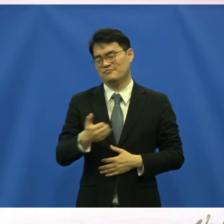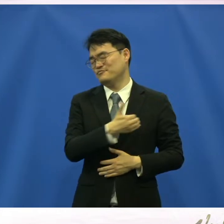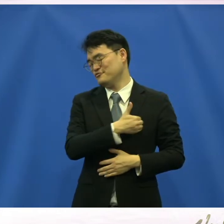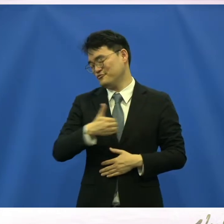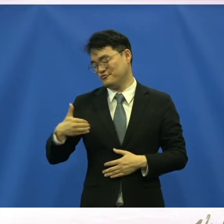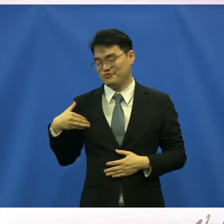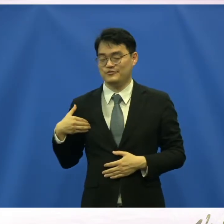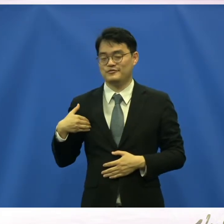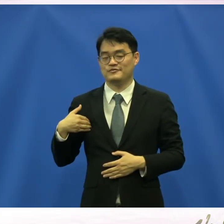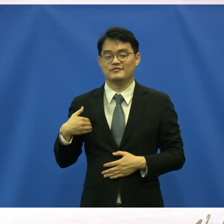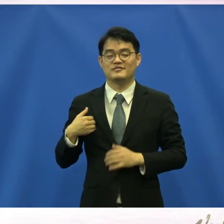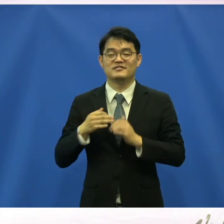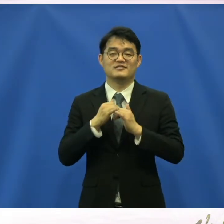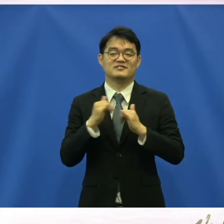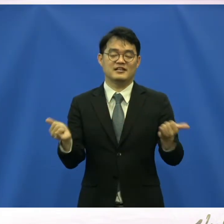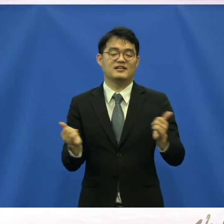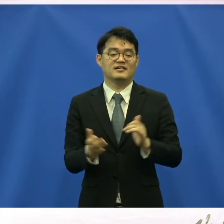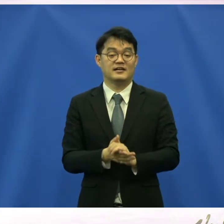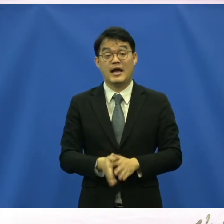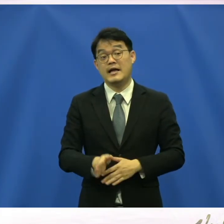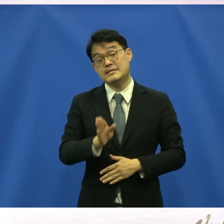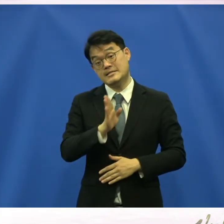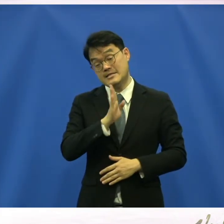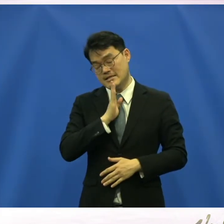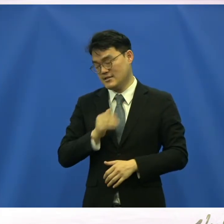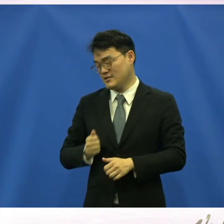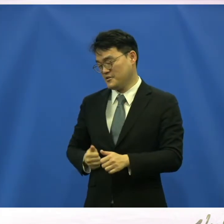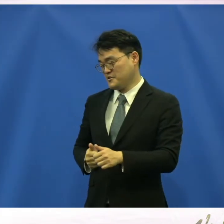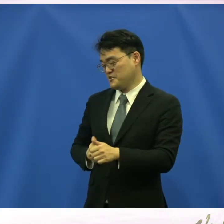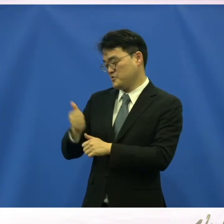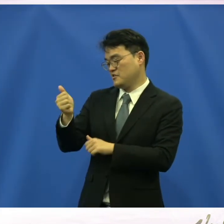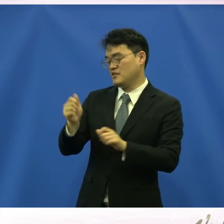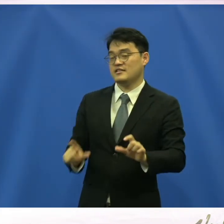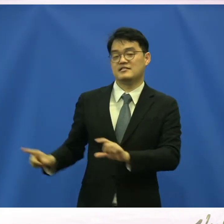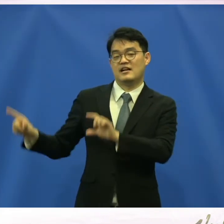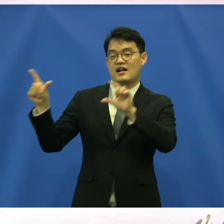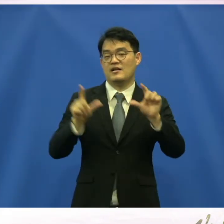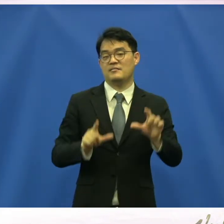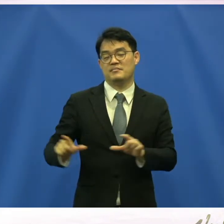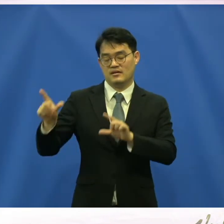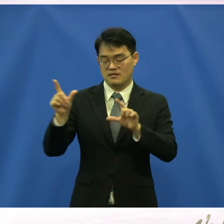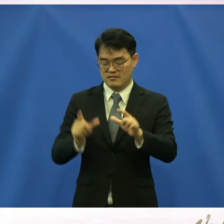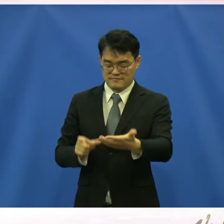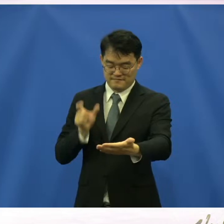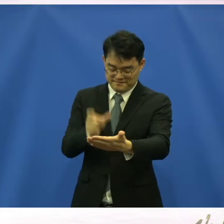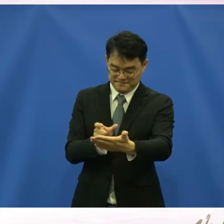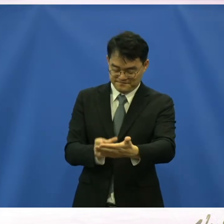이 역설로 가득 차요. 진정한 승리가 무엇인지를 우리에게 보여주는 거예요. 이게 승리예요.